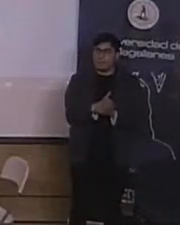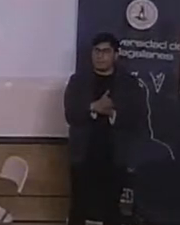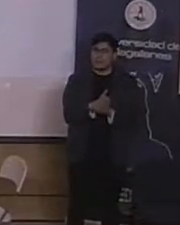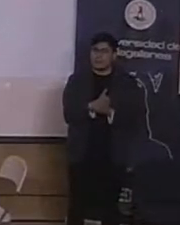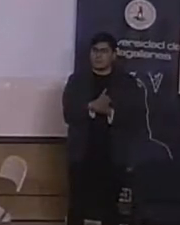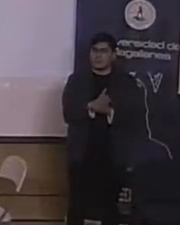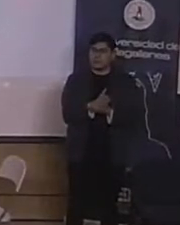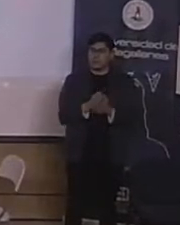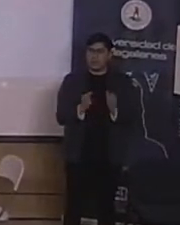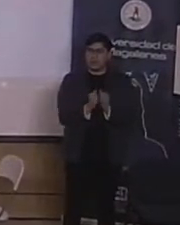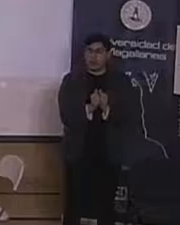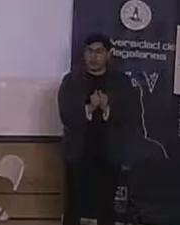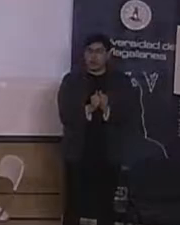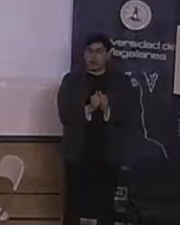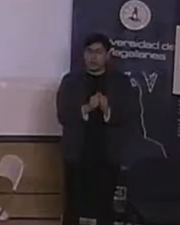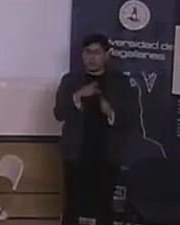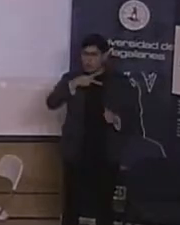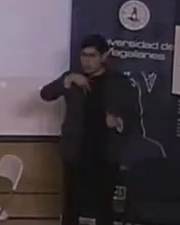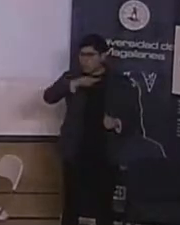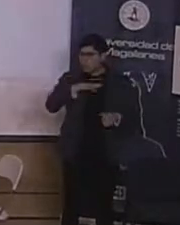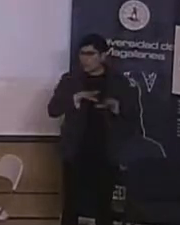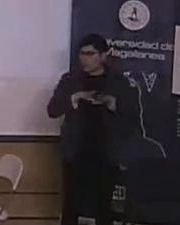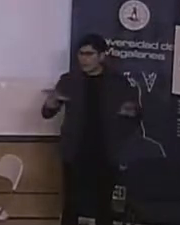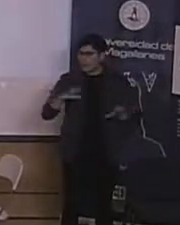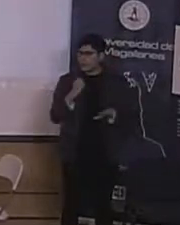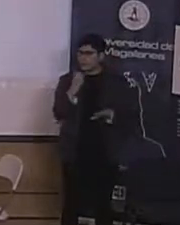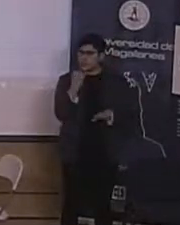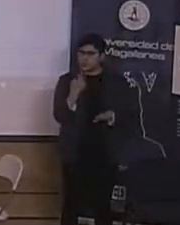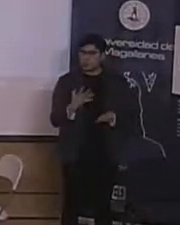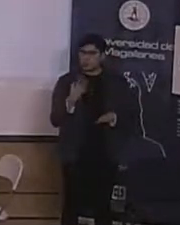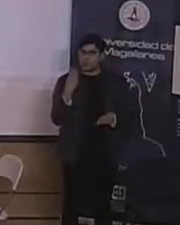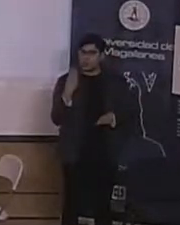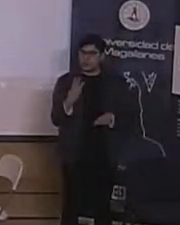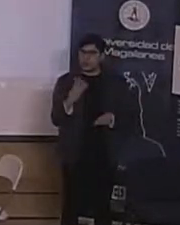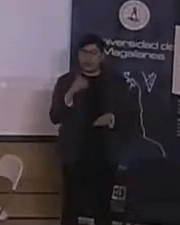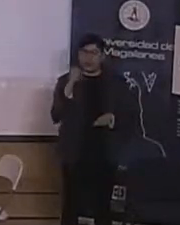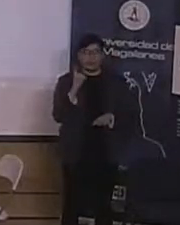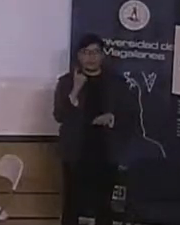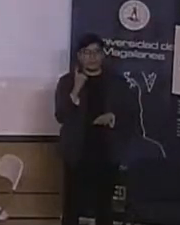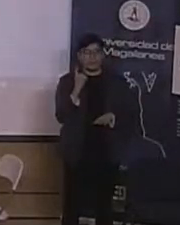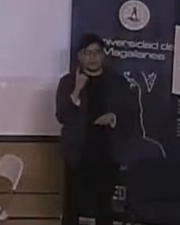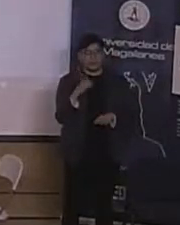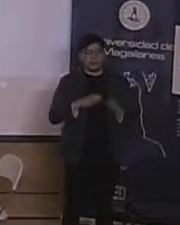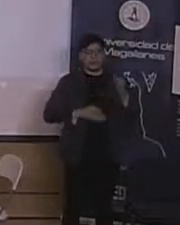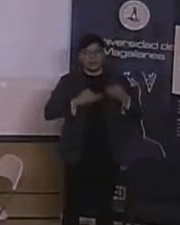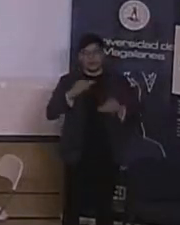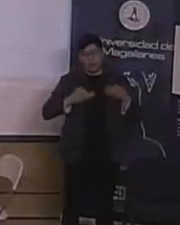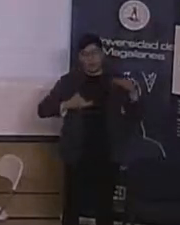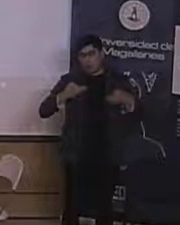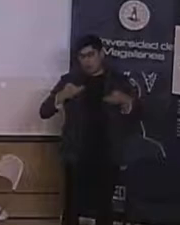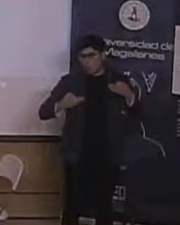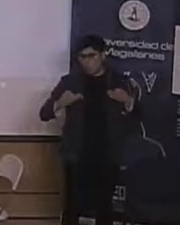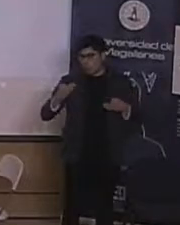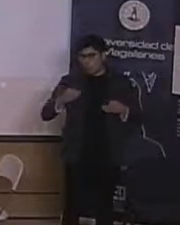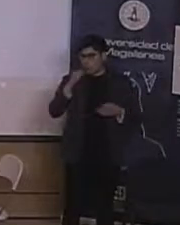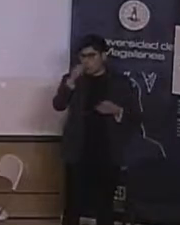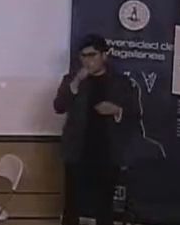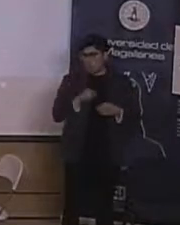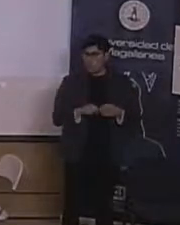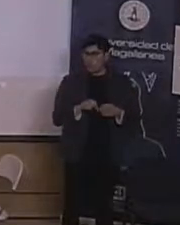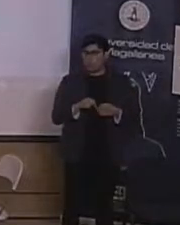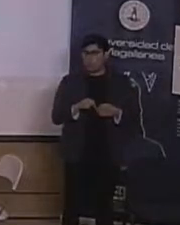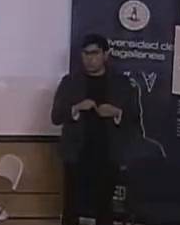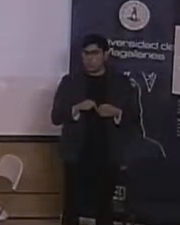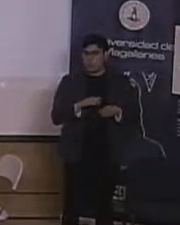mesa número 3 donde el tema serã discapacidad y justicia esta mesa será moderada por la